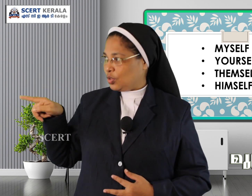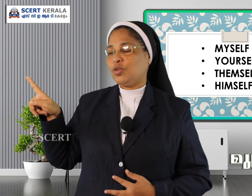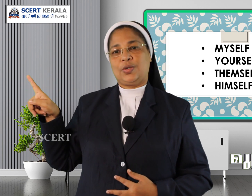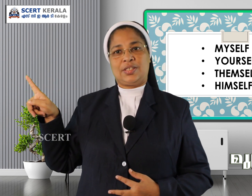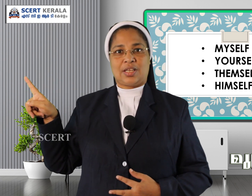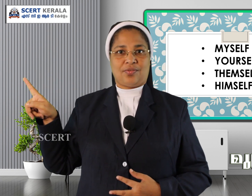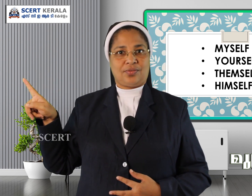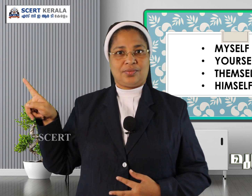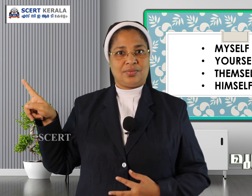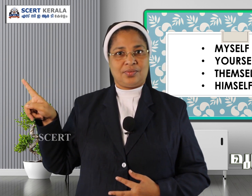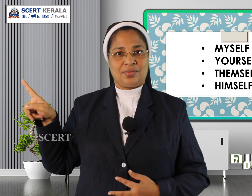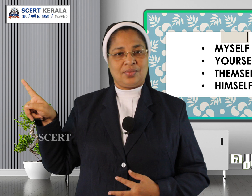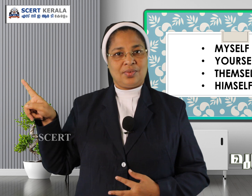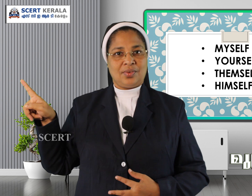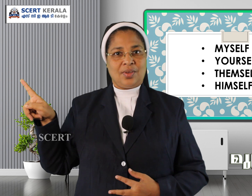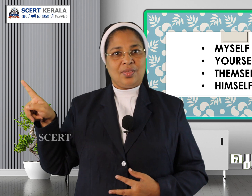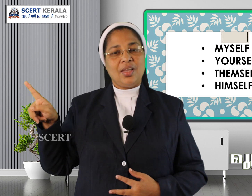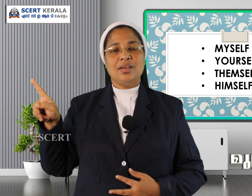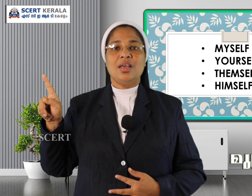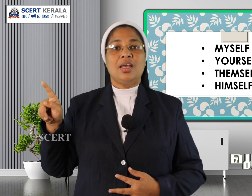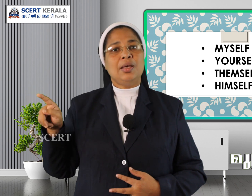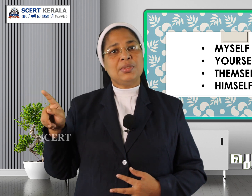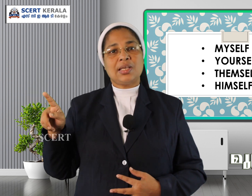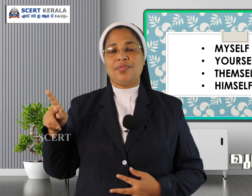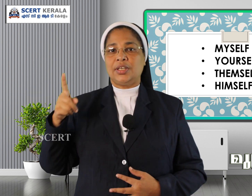യുവർ സെൽഫ്. ദെൻ ഹിംസെൽഫ് ആണെങ്കിൽ